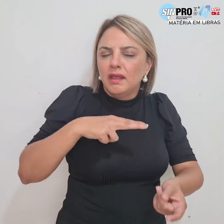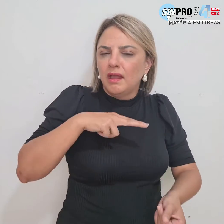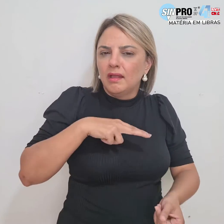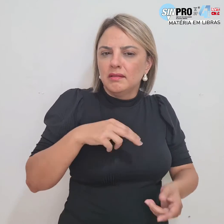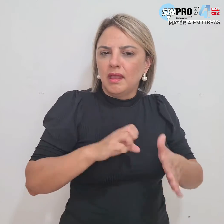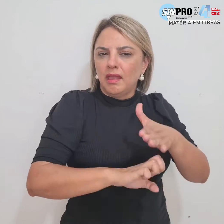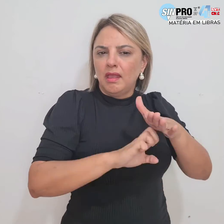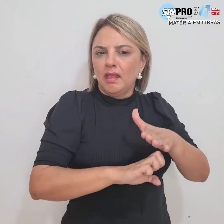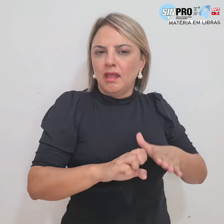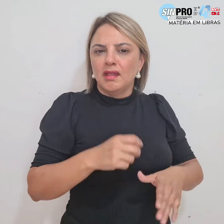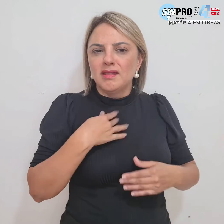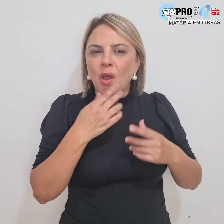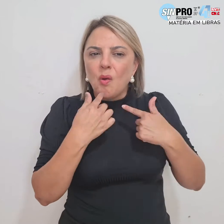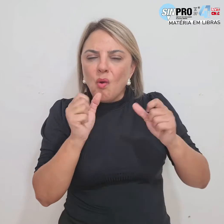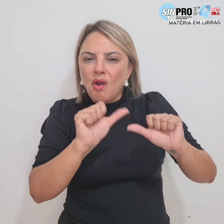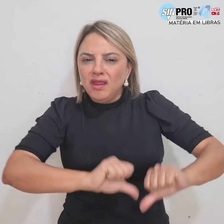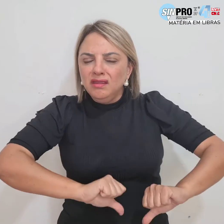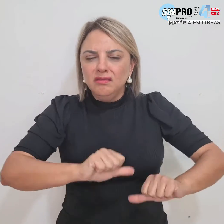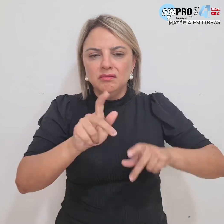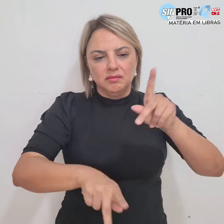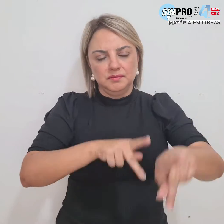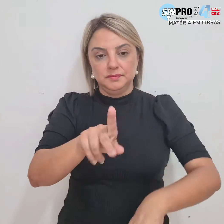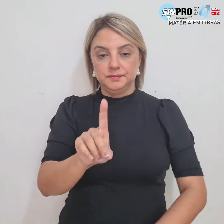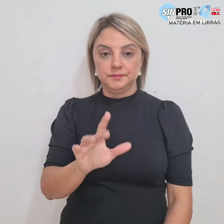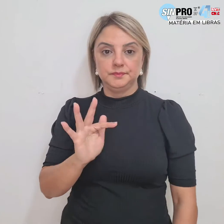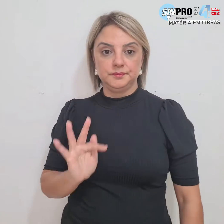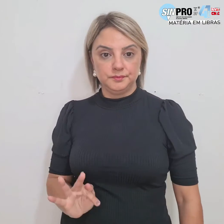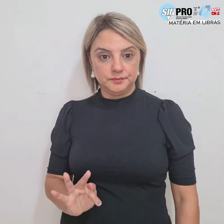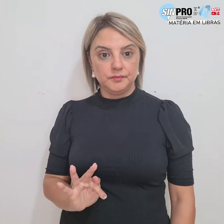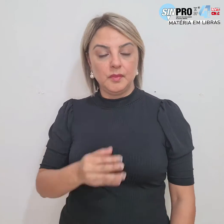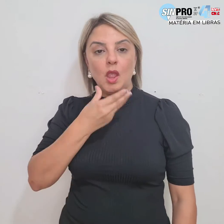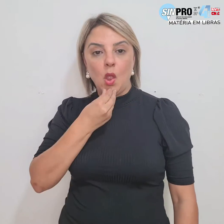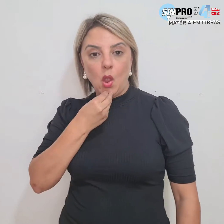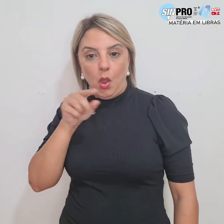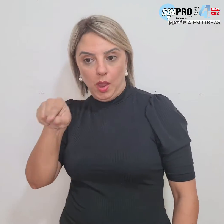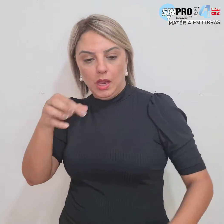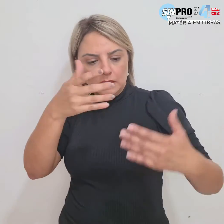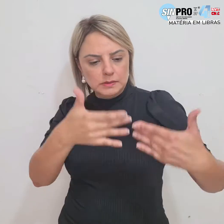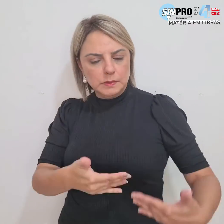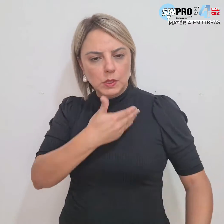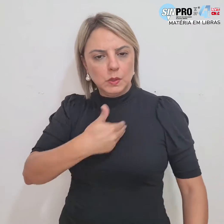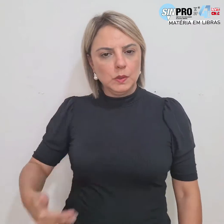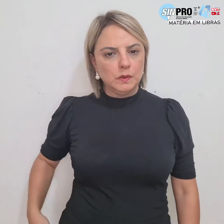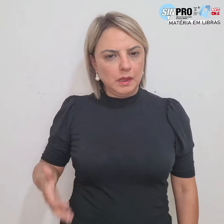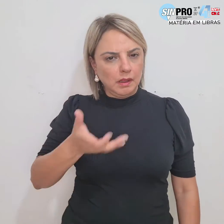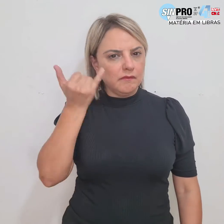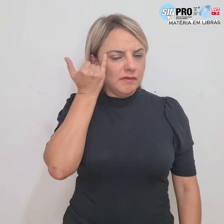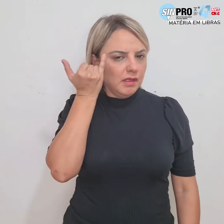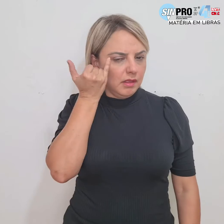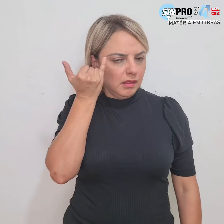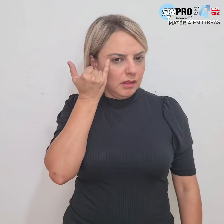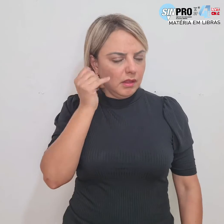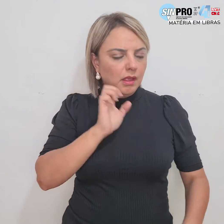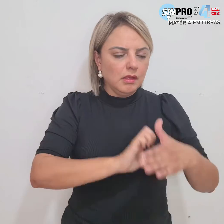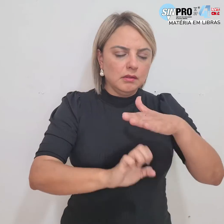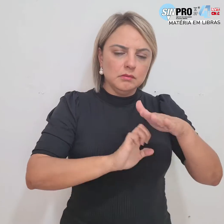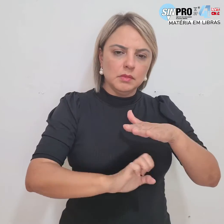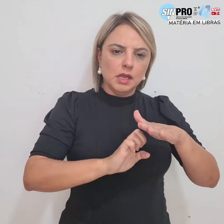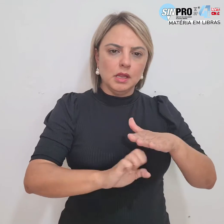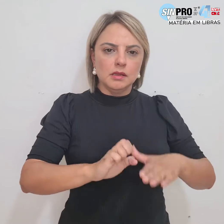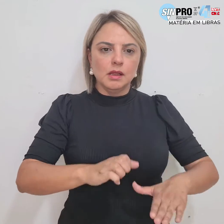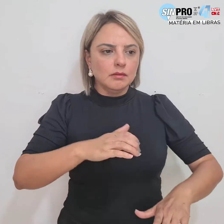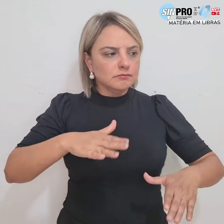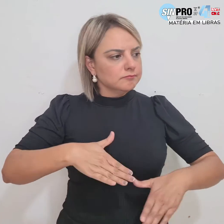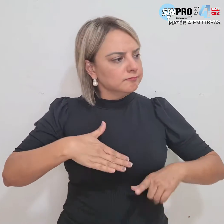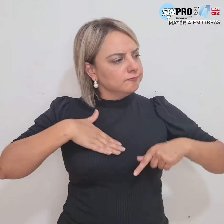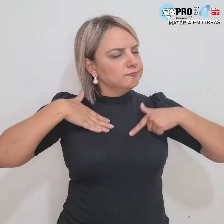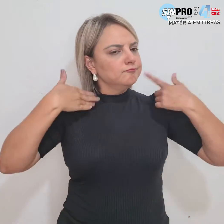privatizar a SEB será péssimo para a população do DF? Dias explica que o governo Ibanez quer vender a SEB, empresa